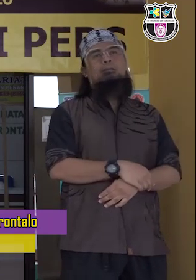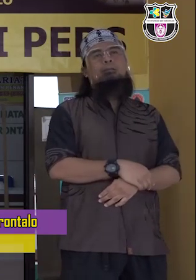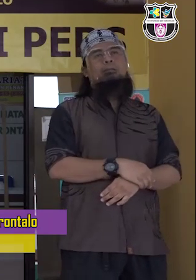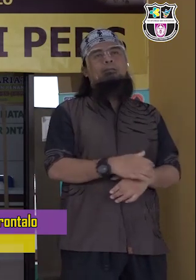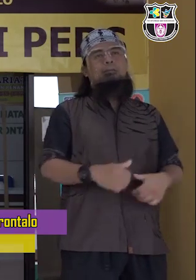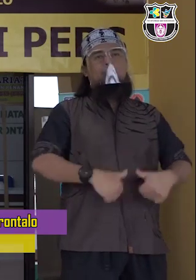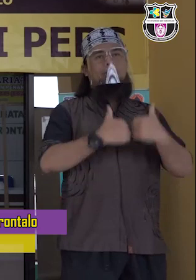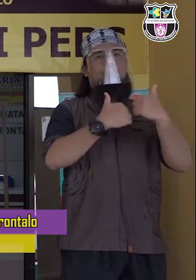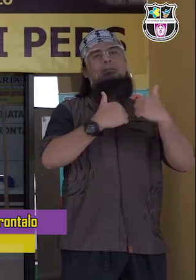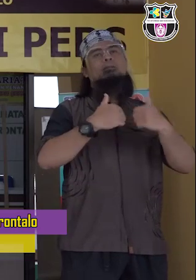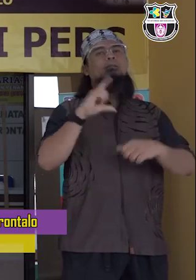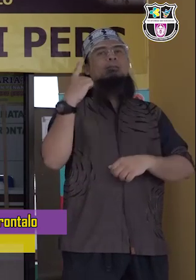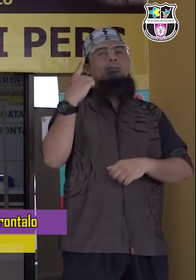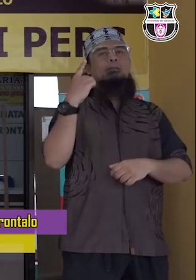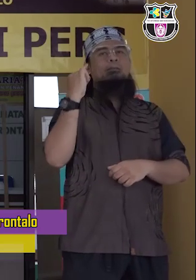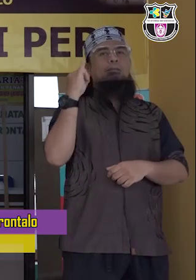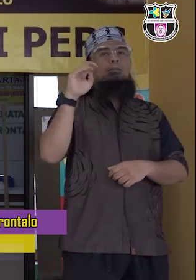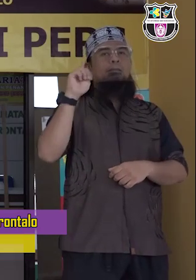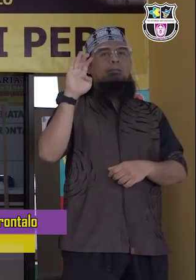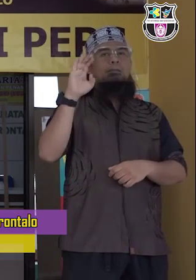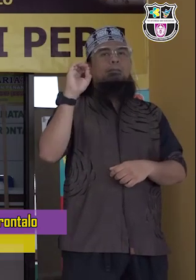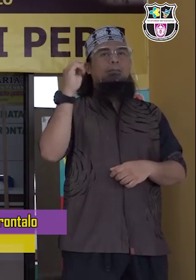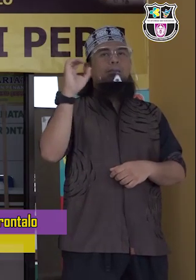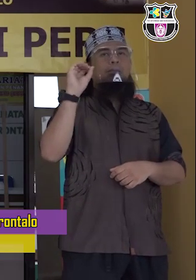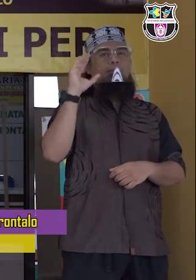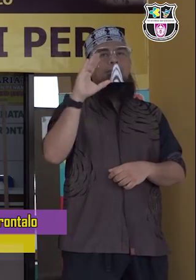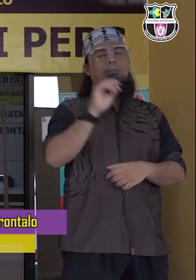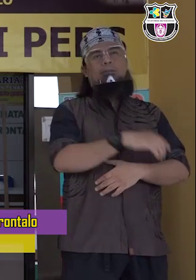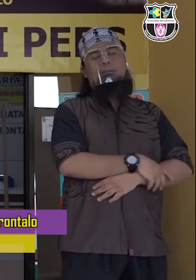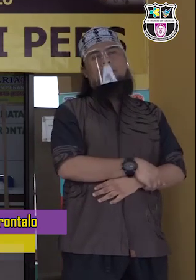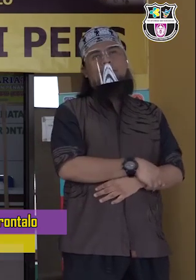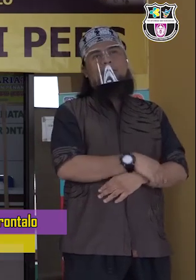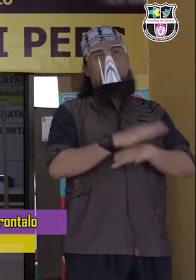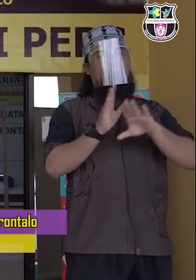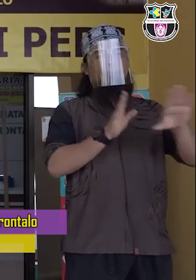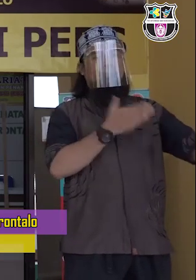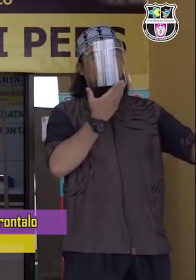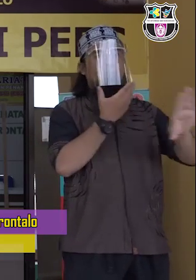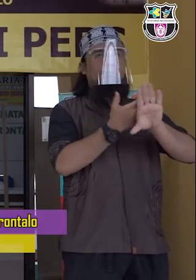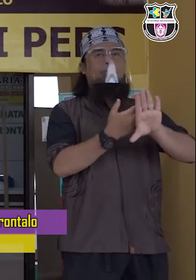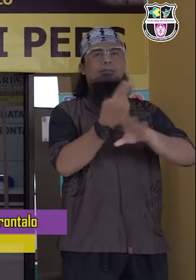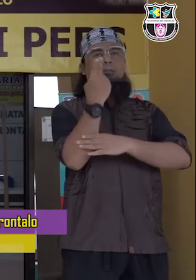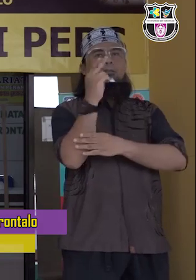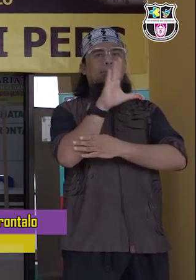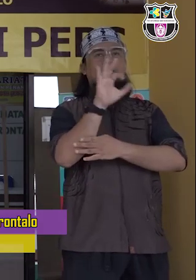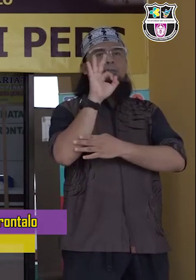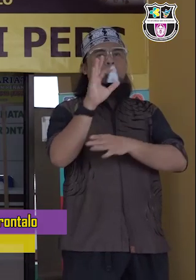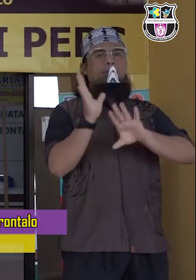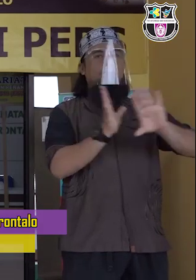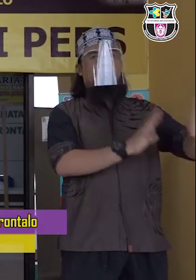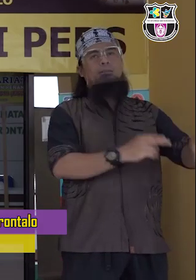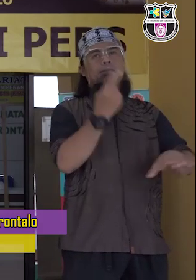Pasien 286 ini merupakan hasil tracking kontak dari pasien 253 dan